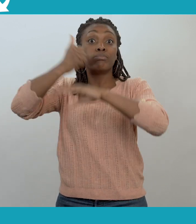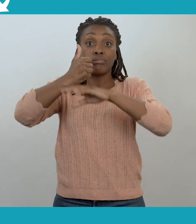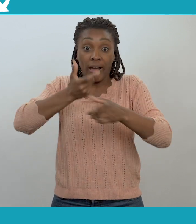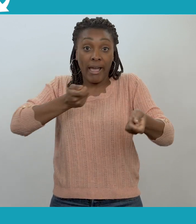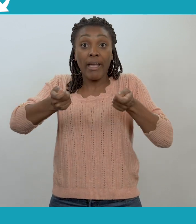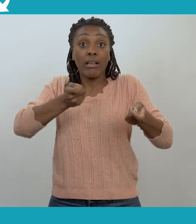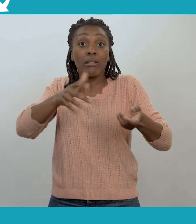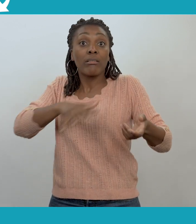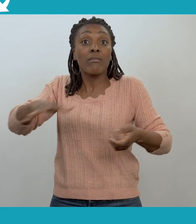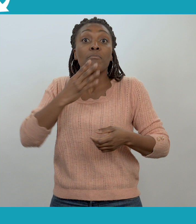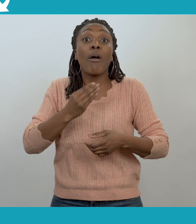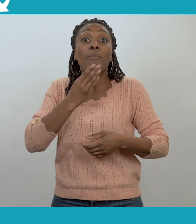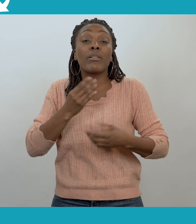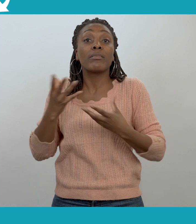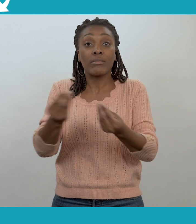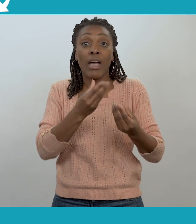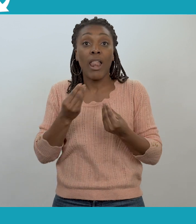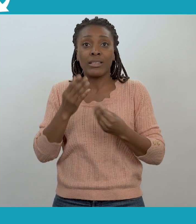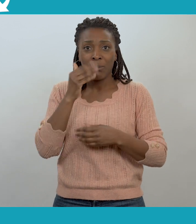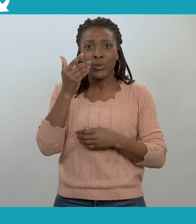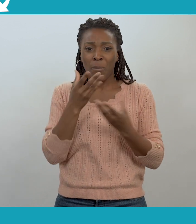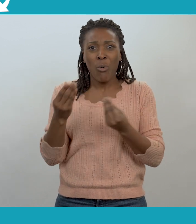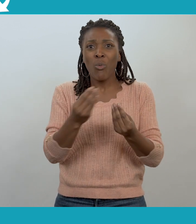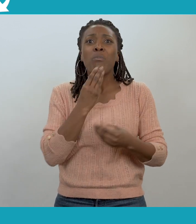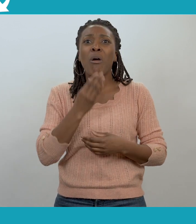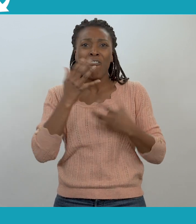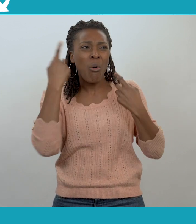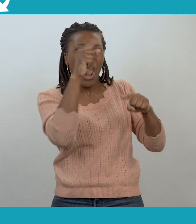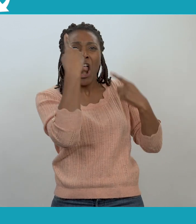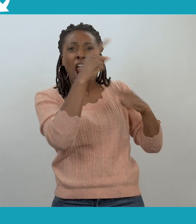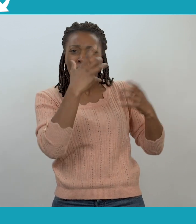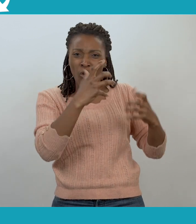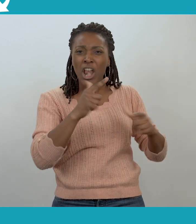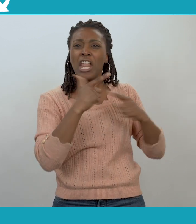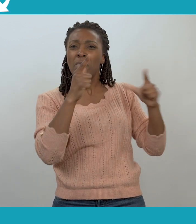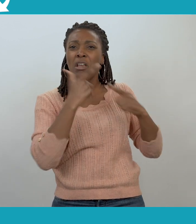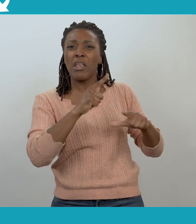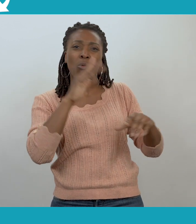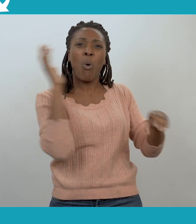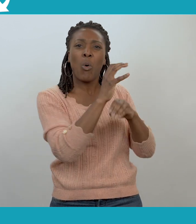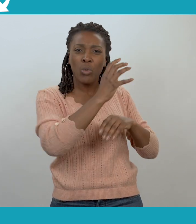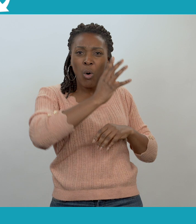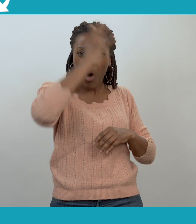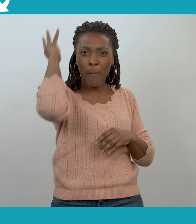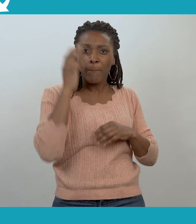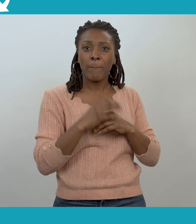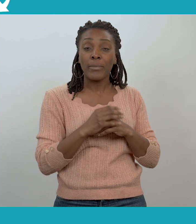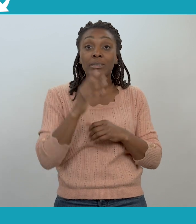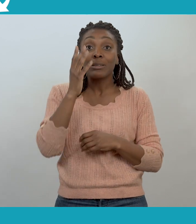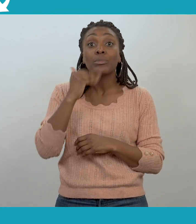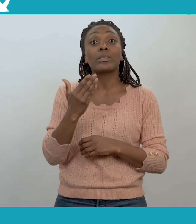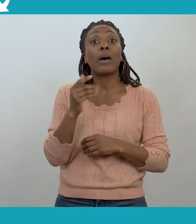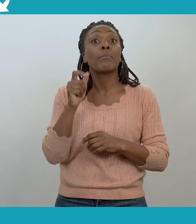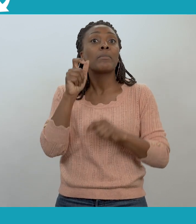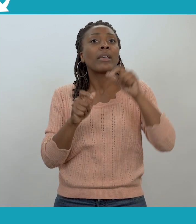raison, beaucoup d'Israélites voulaient se révolter contre Rome et se battre pour leur liberté. C'est ainsi que certaines